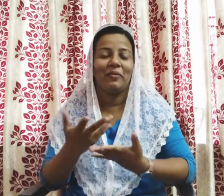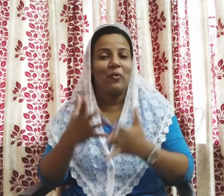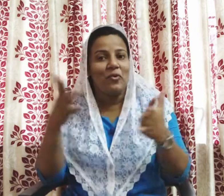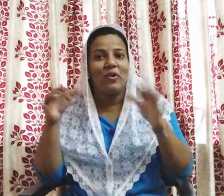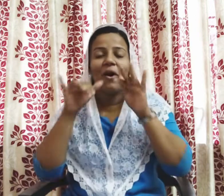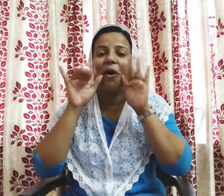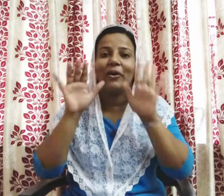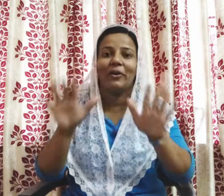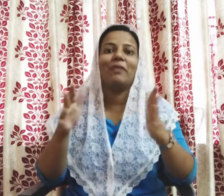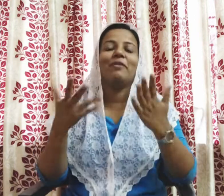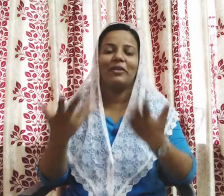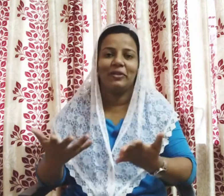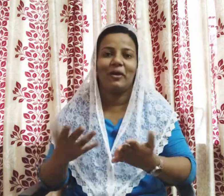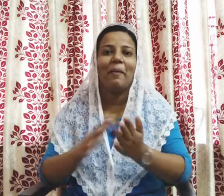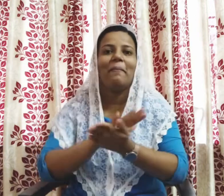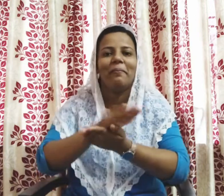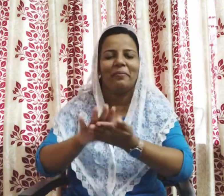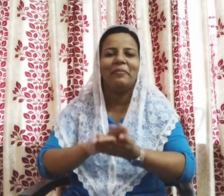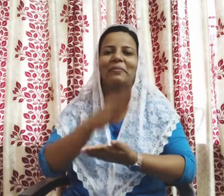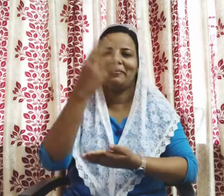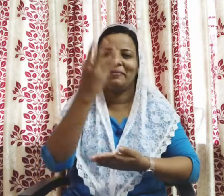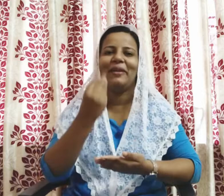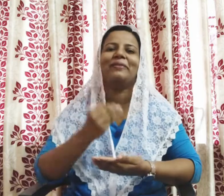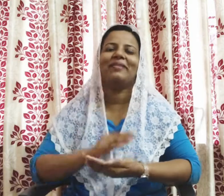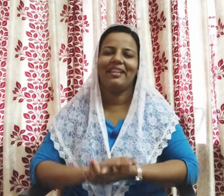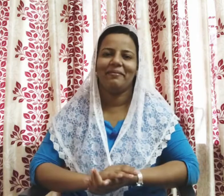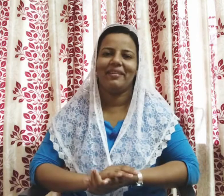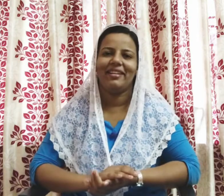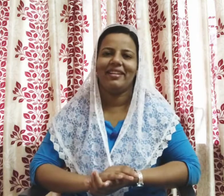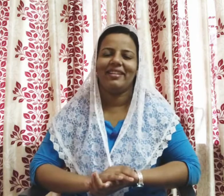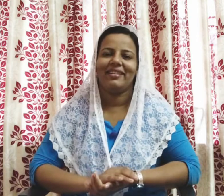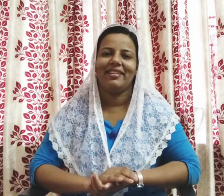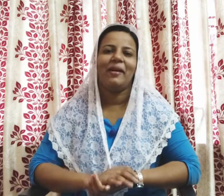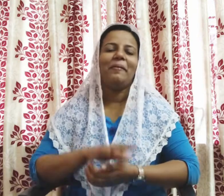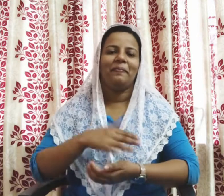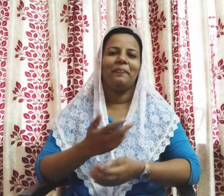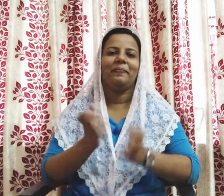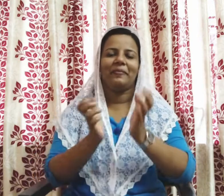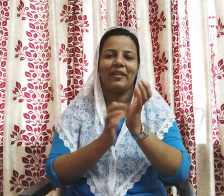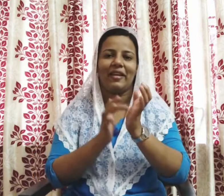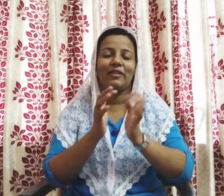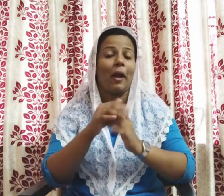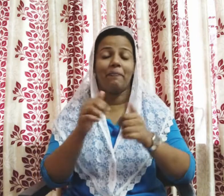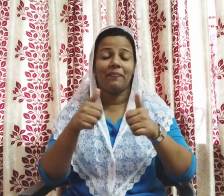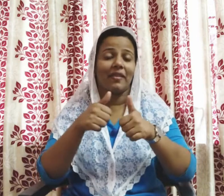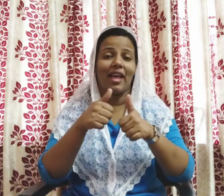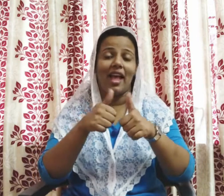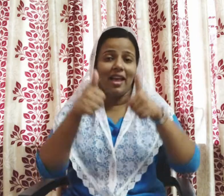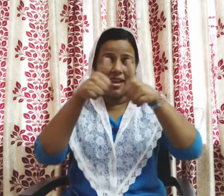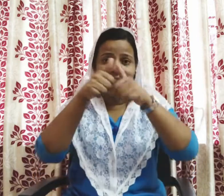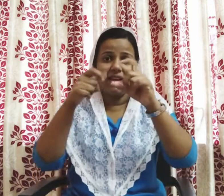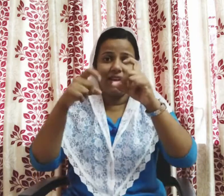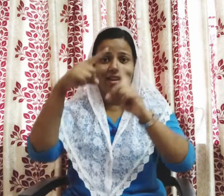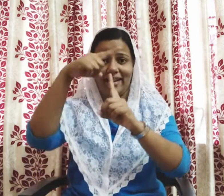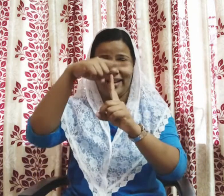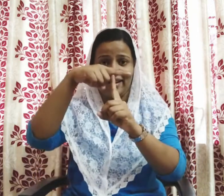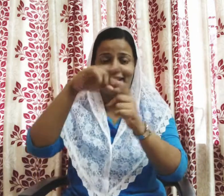വലിയ അനുഗ്രഹമാണ് പരിശുദ്ധാത്മാവെന്ന് പറഞ്ഞു. അതാണ് യേശു അപ്പോസ്തല പ്രവൃത്തി 1-ാം അധ്യായത്തിൽ